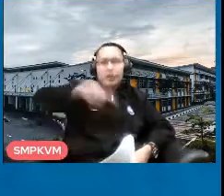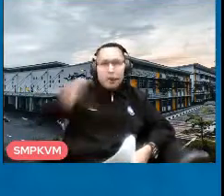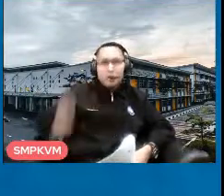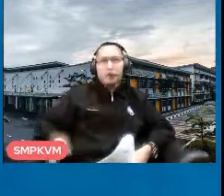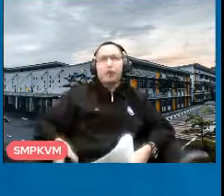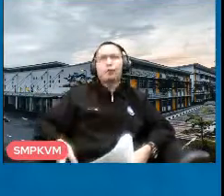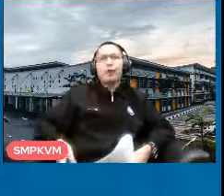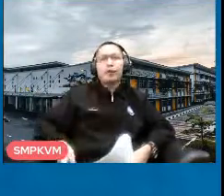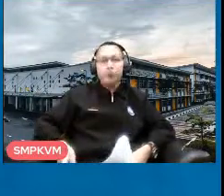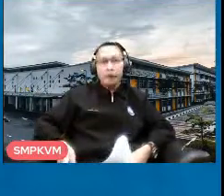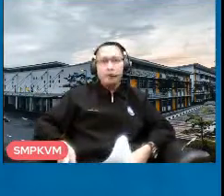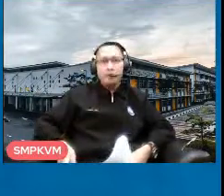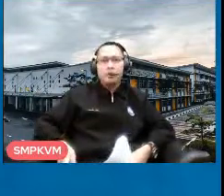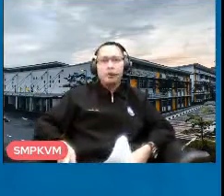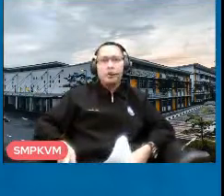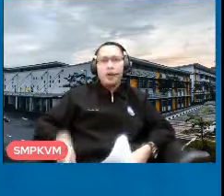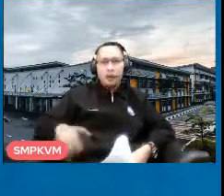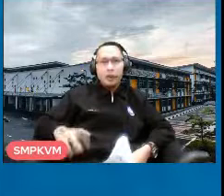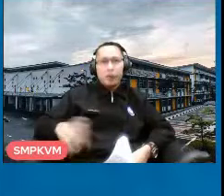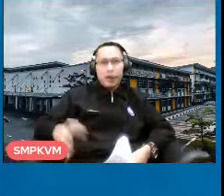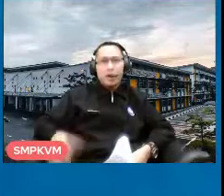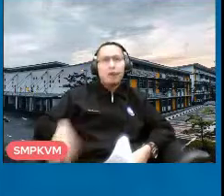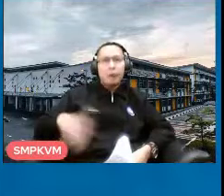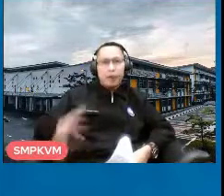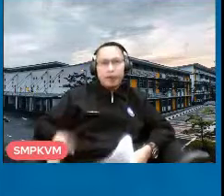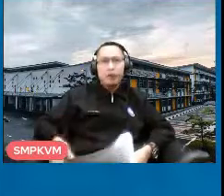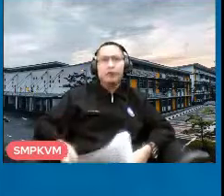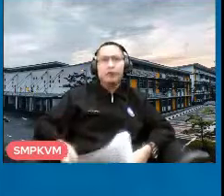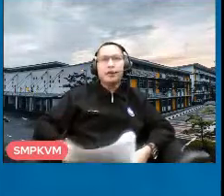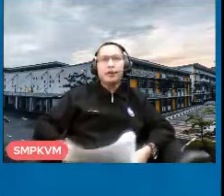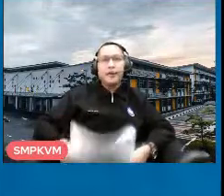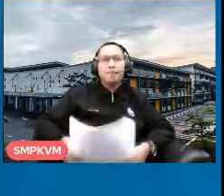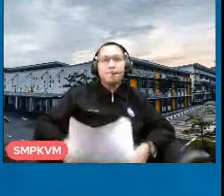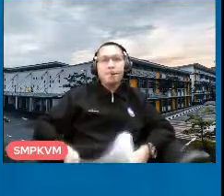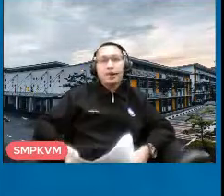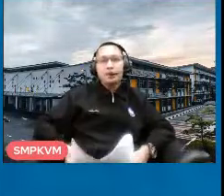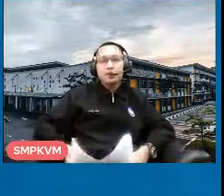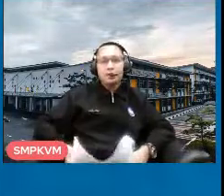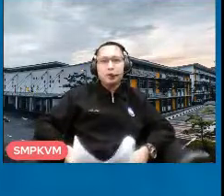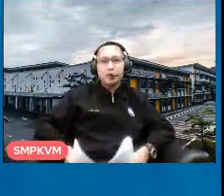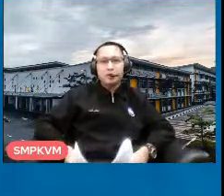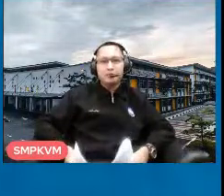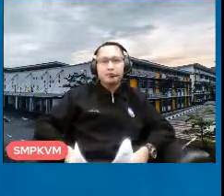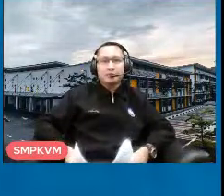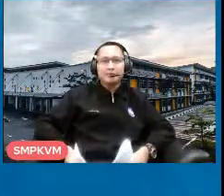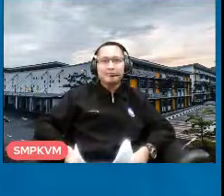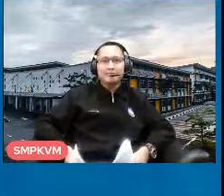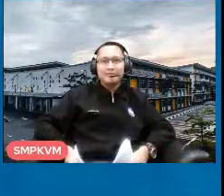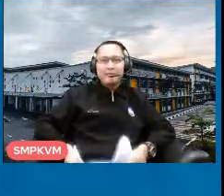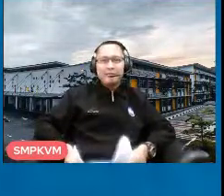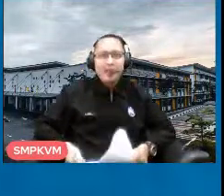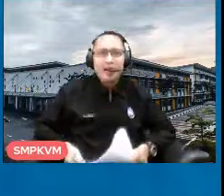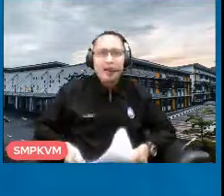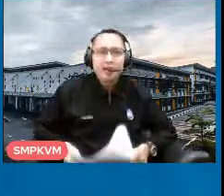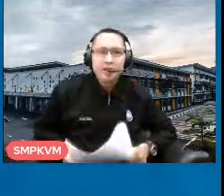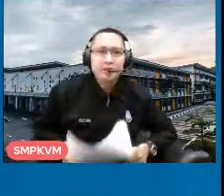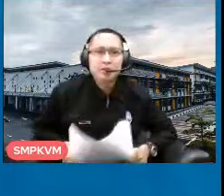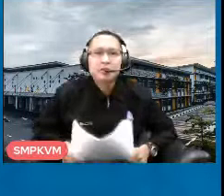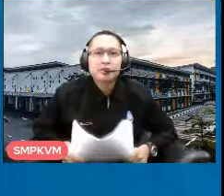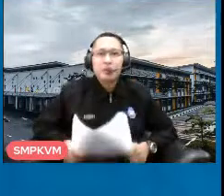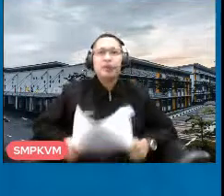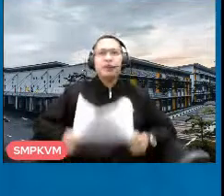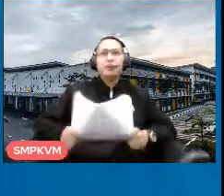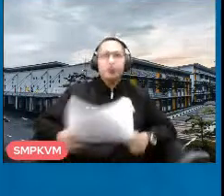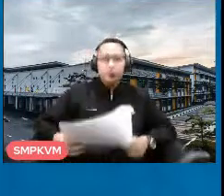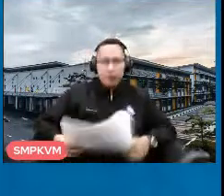jadi harimau Kamu melanggar shipley harimau belang harimau Malaya Hei jatuhnya ane